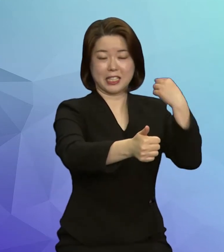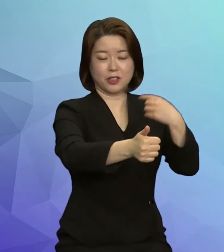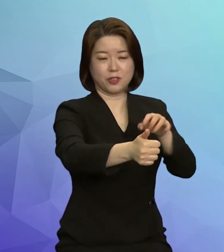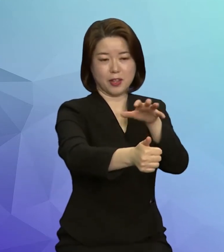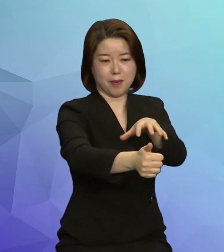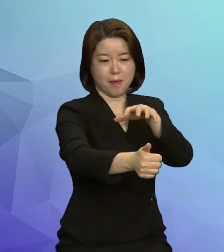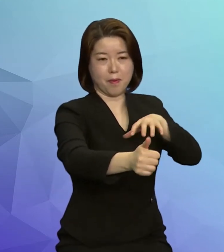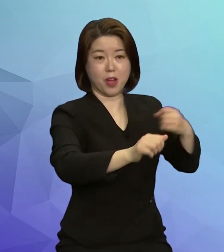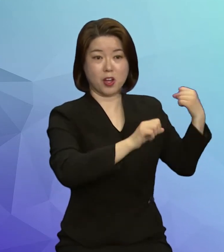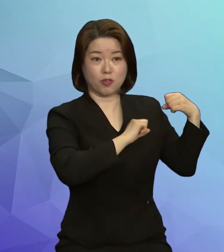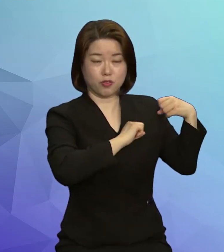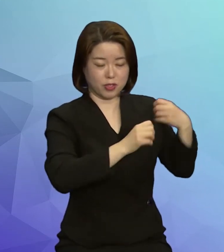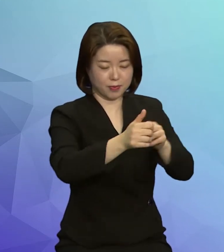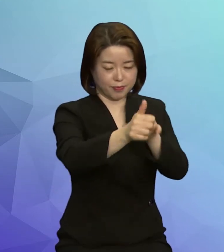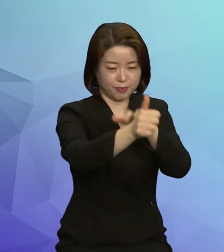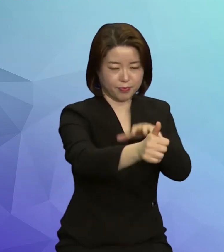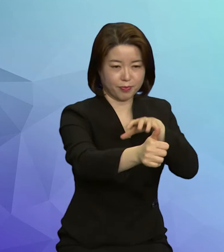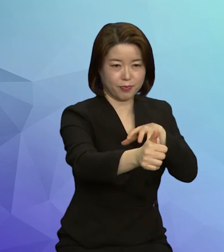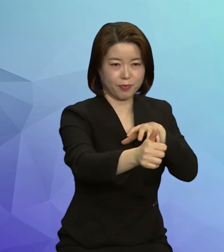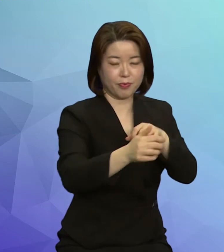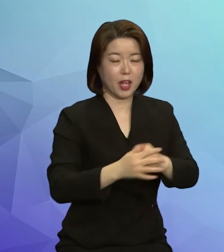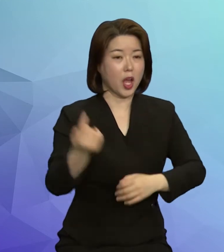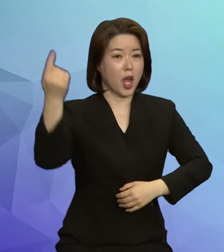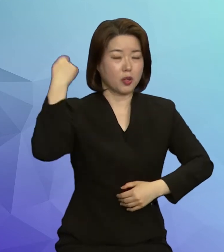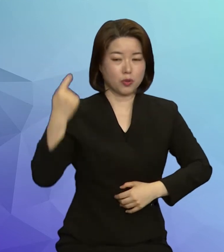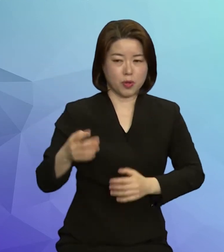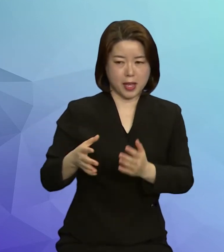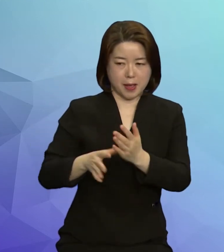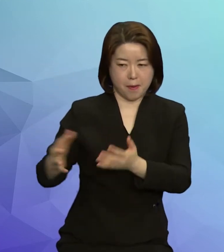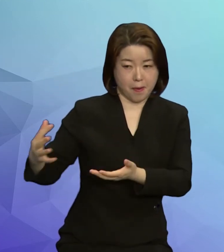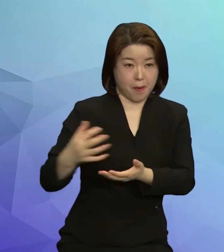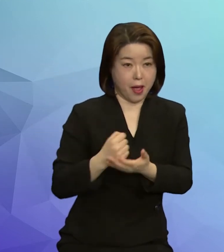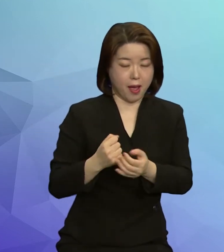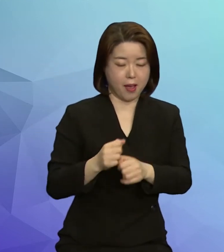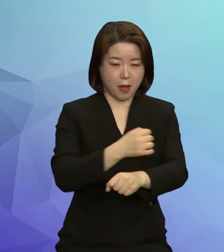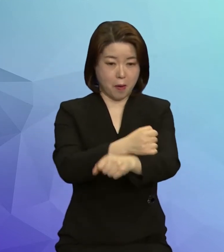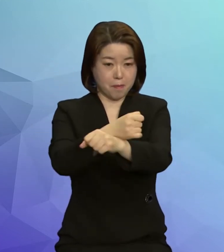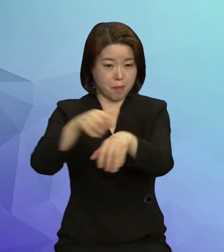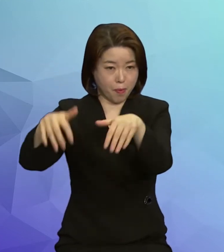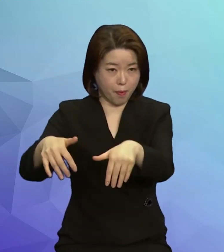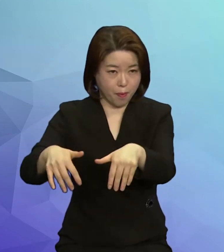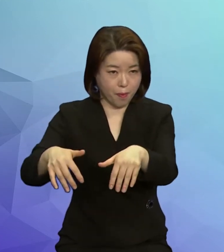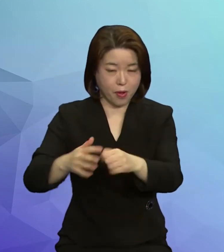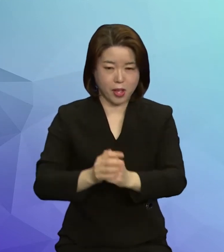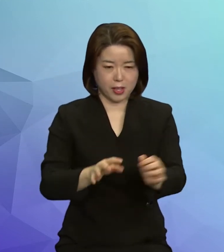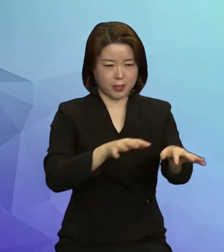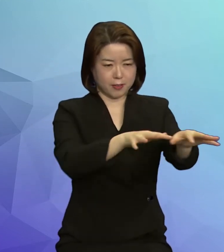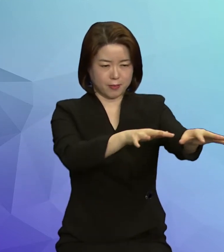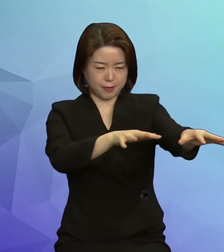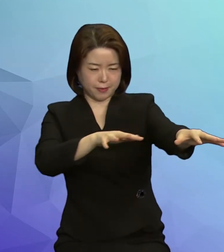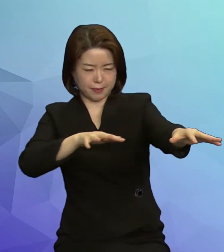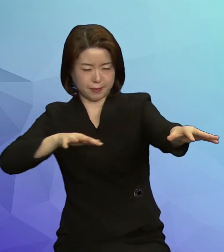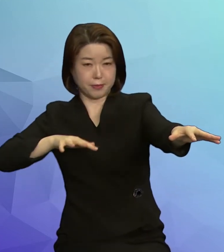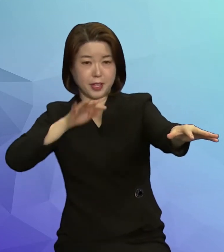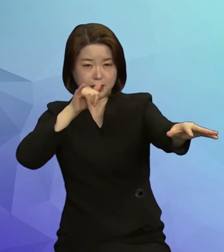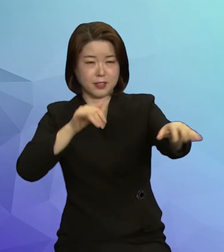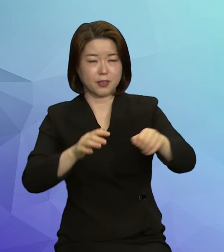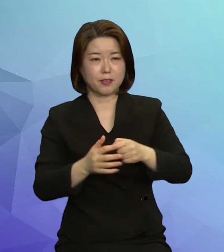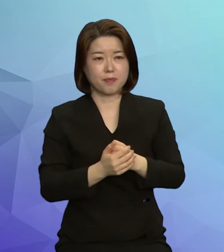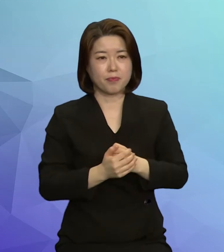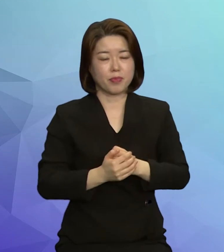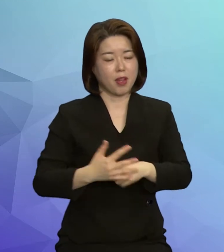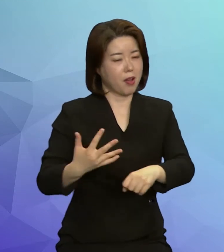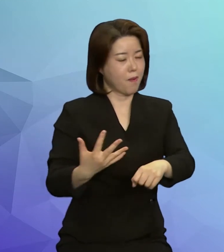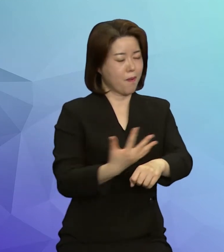그 뒤에는 병사들이 서고, 그 뒤에는 전리품 그리고 포로로 잡아온 노예들 쭉 끌려